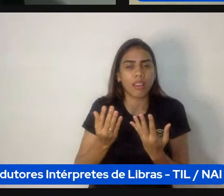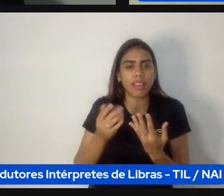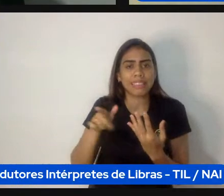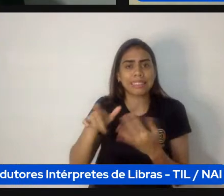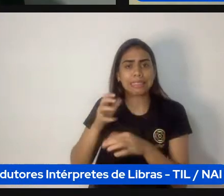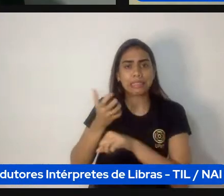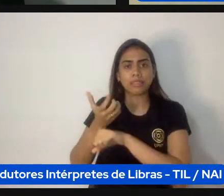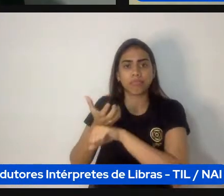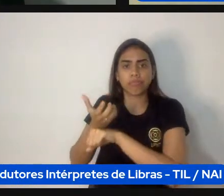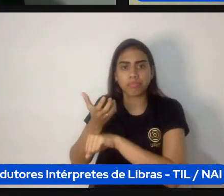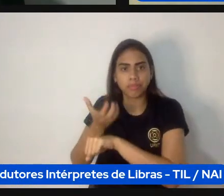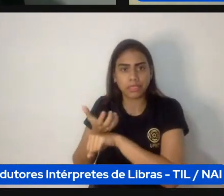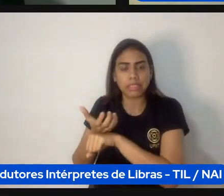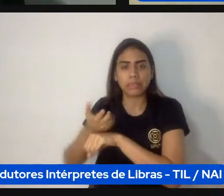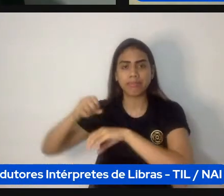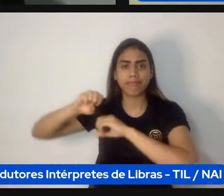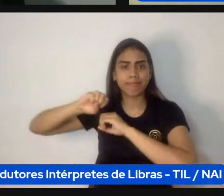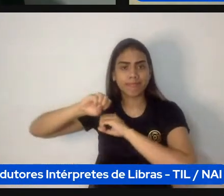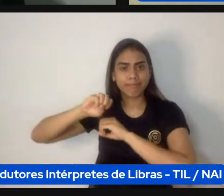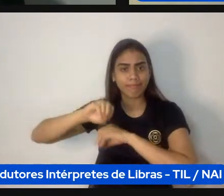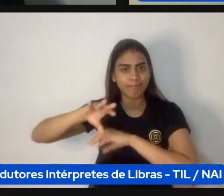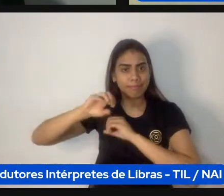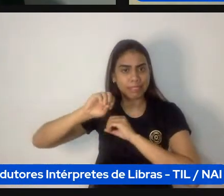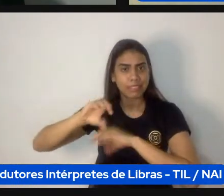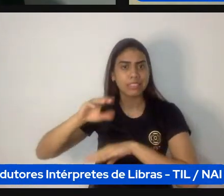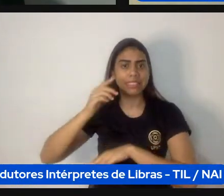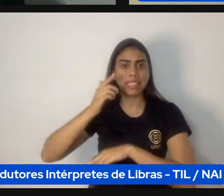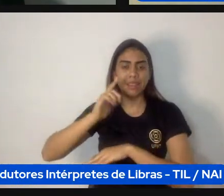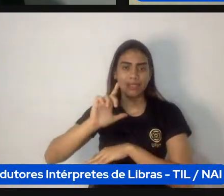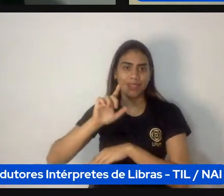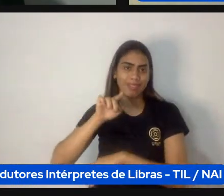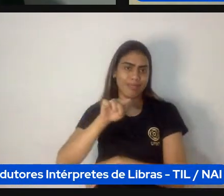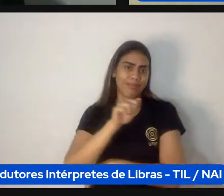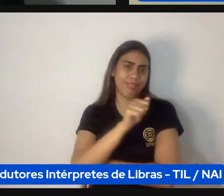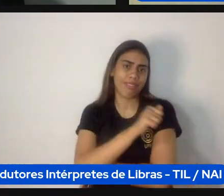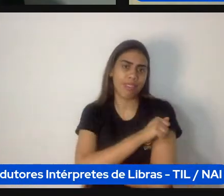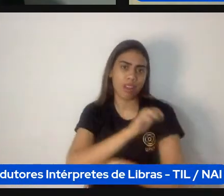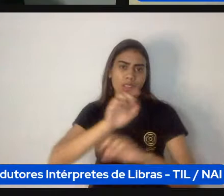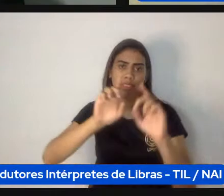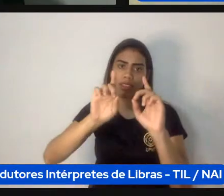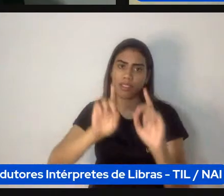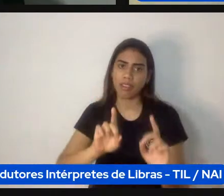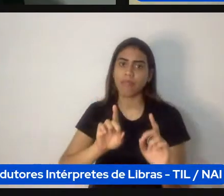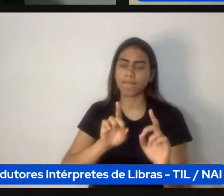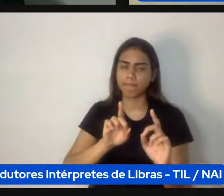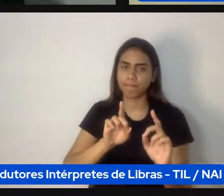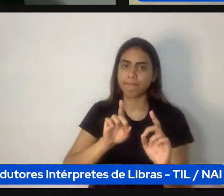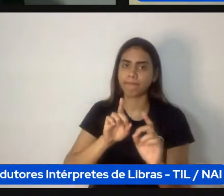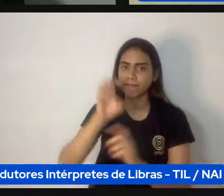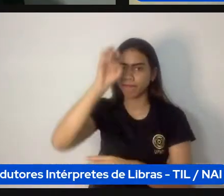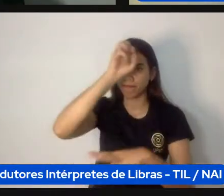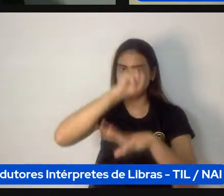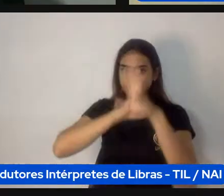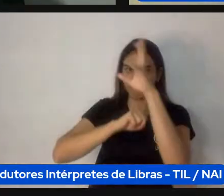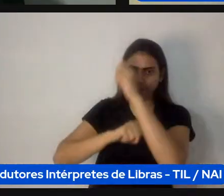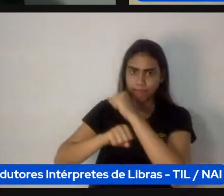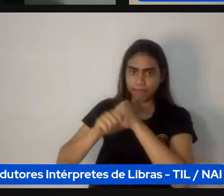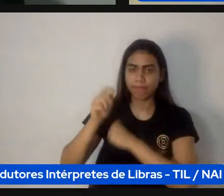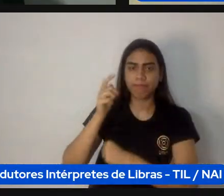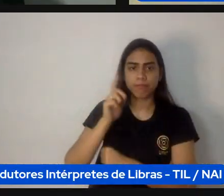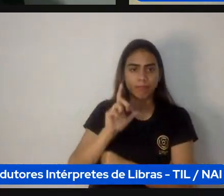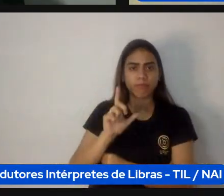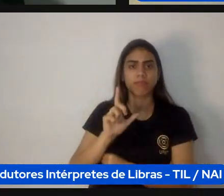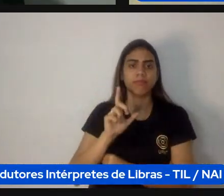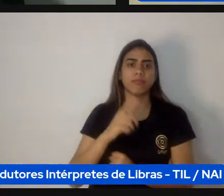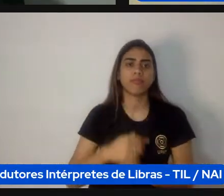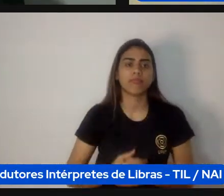ministradas, absorvidas pelo aluno PCD, seja qual for a deficiência.